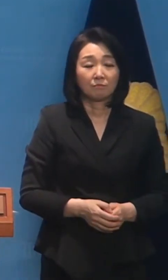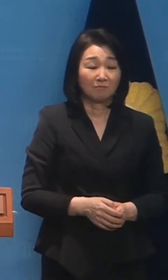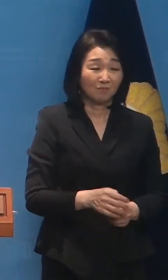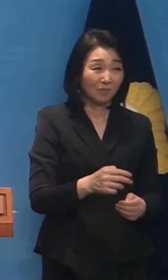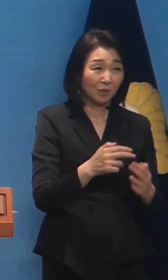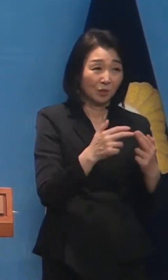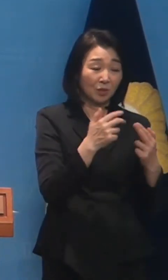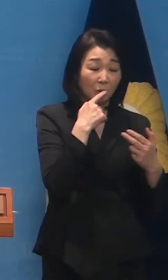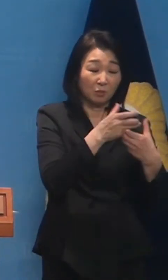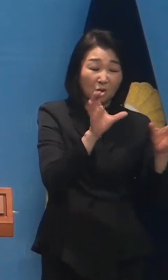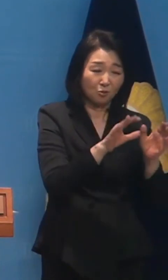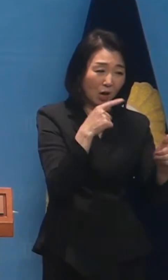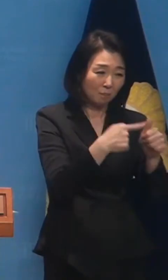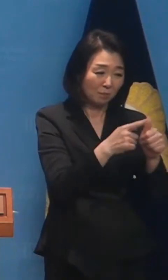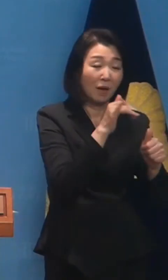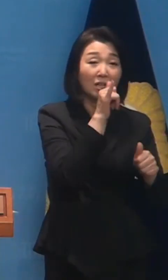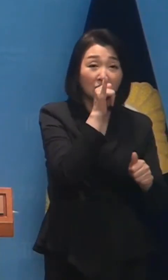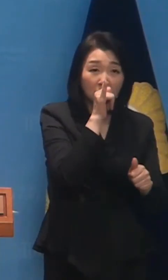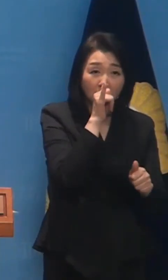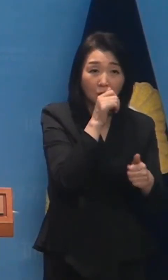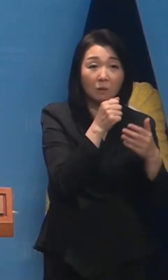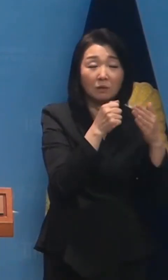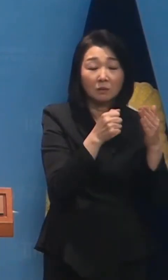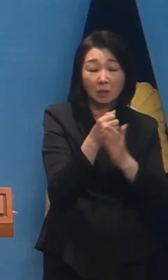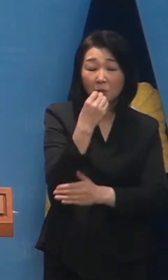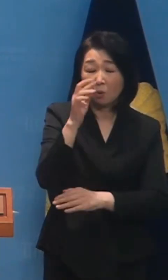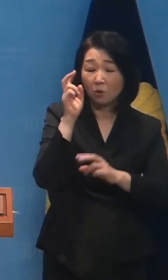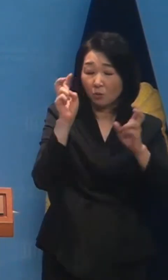자신들에게 비판적 의견이 담겨 있다는 이유로